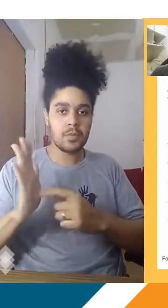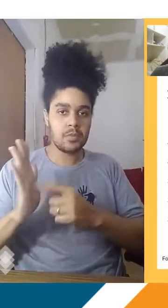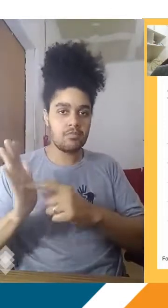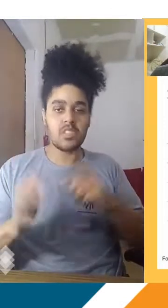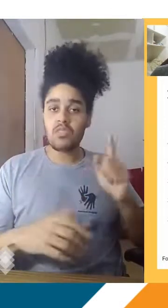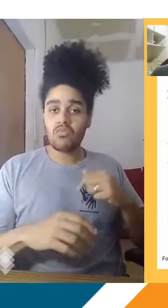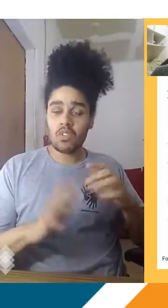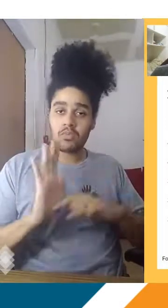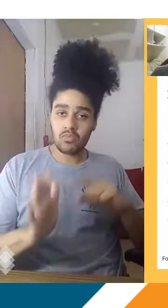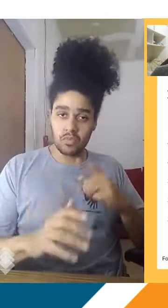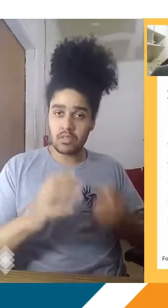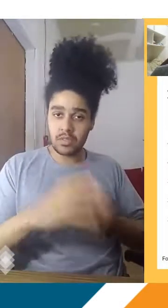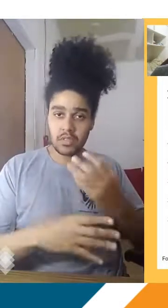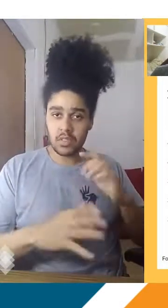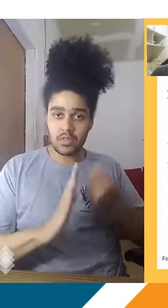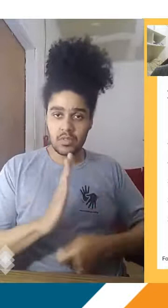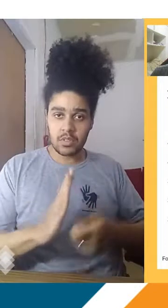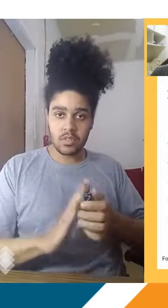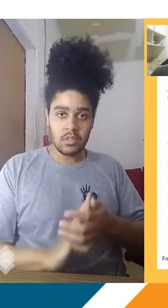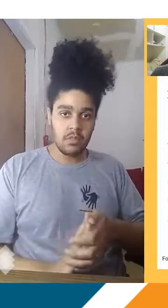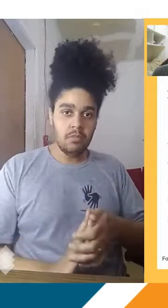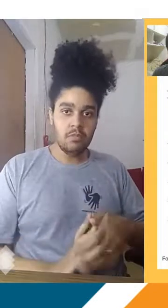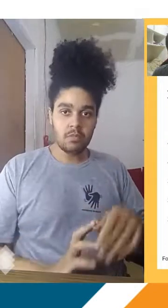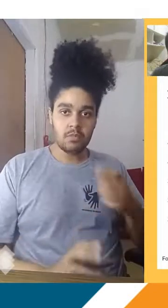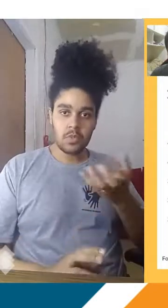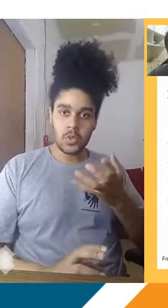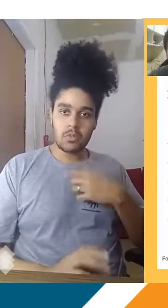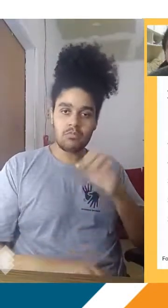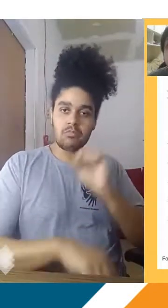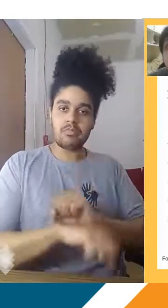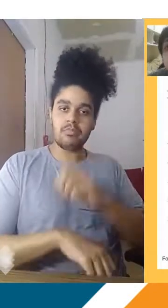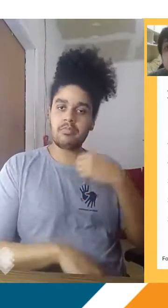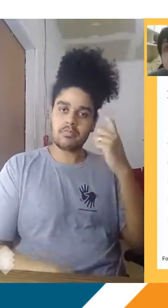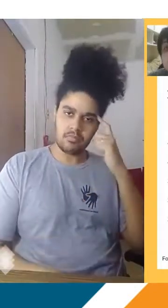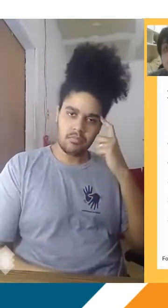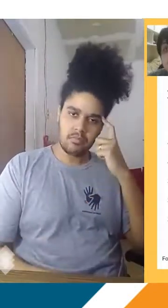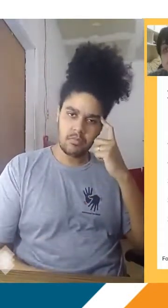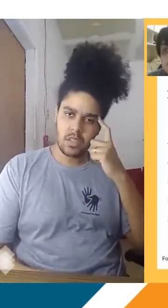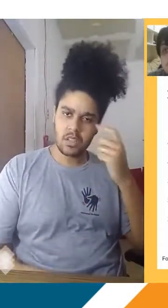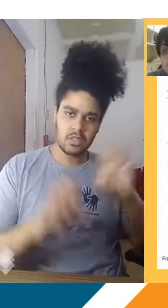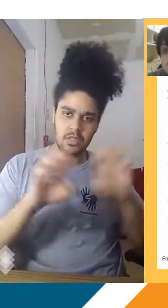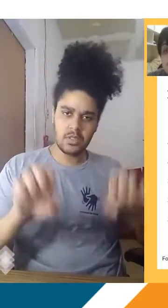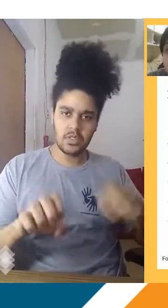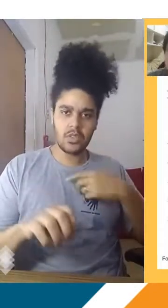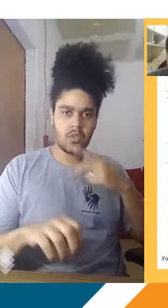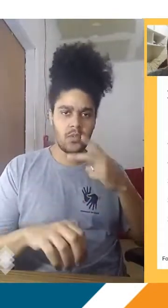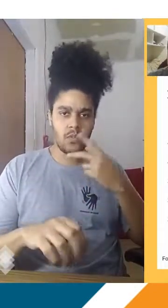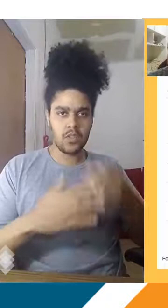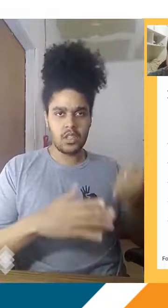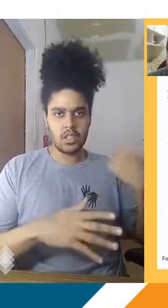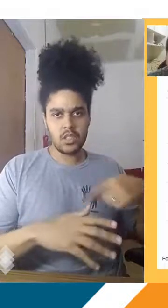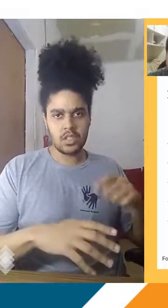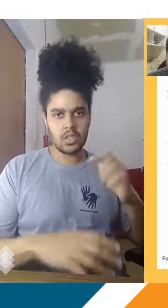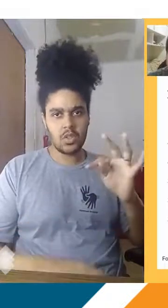disso. Pelo contrário, isso vai ajudar muito na construção do texto. E aí eu queria que a gente desse uma paradinha aqui para pensar no seguinte: a estrutura que a